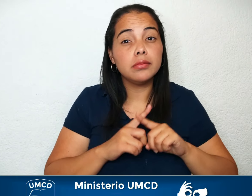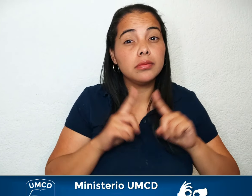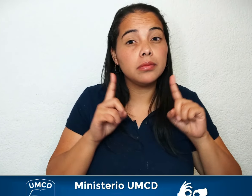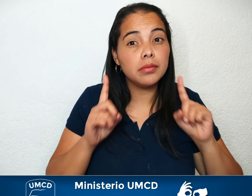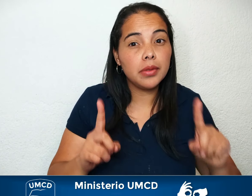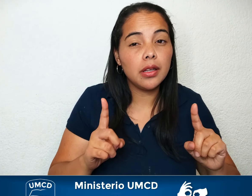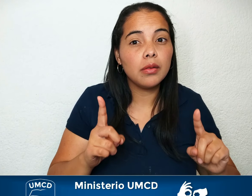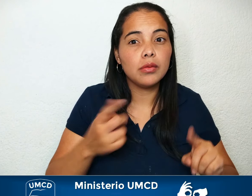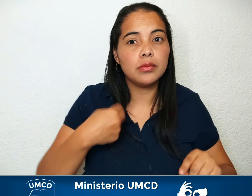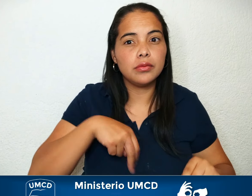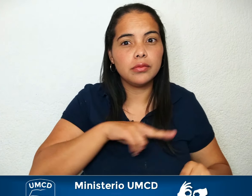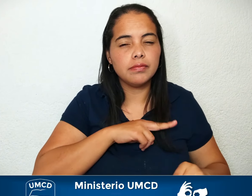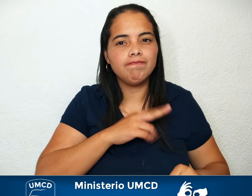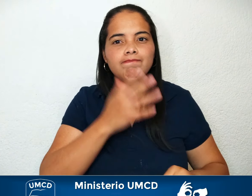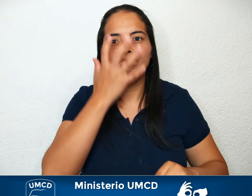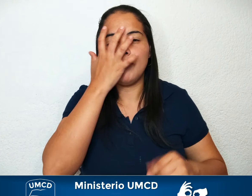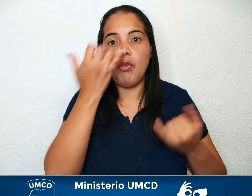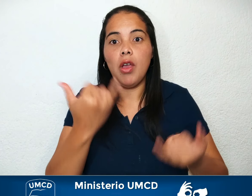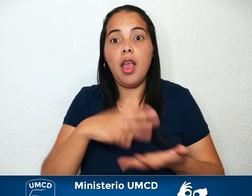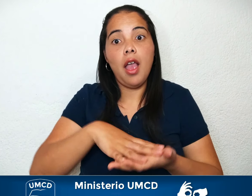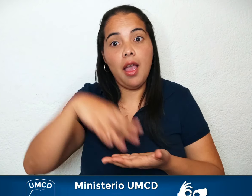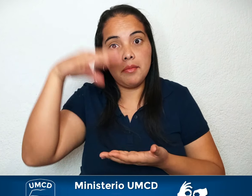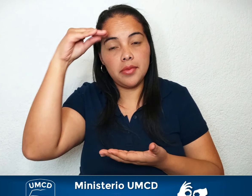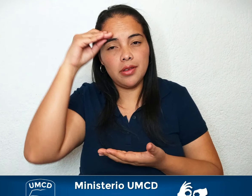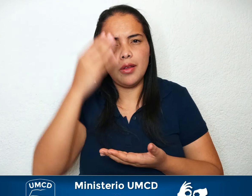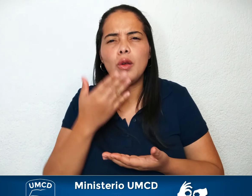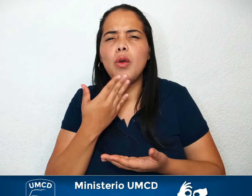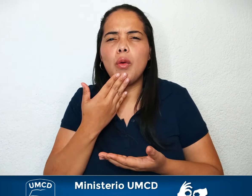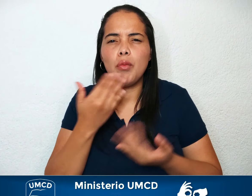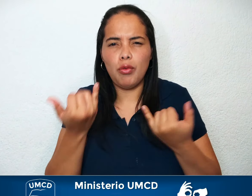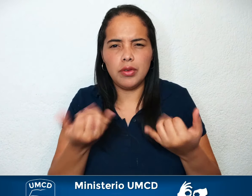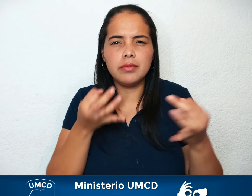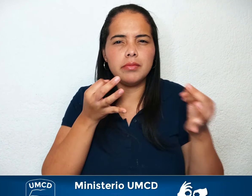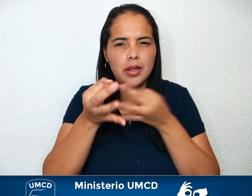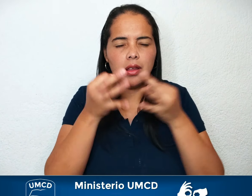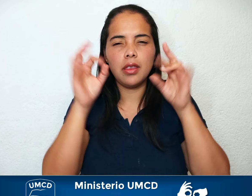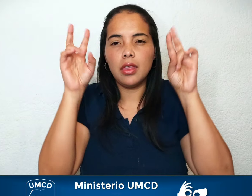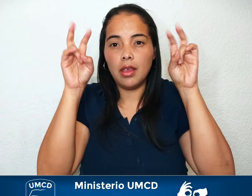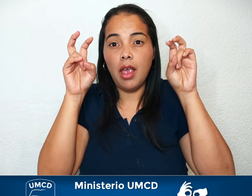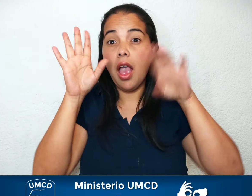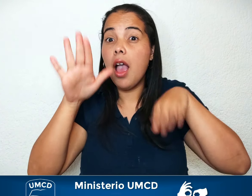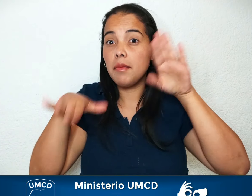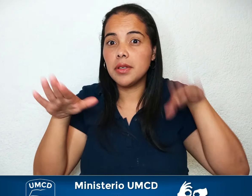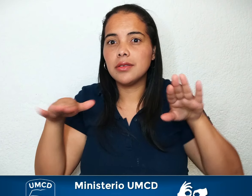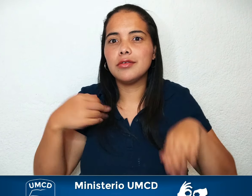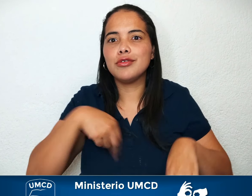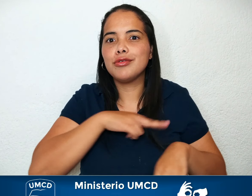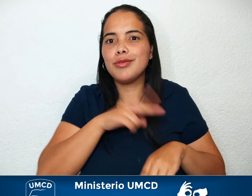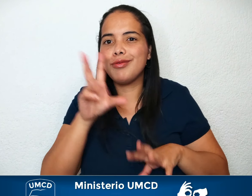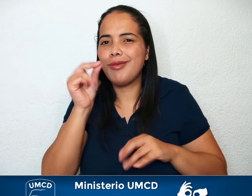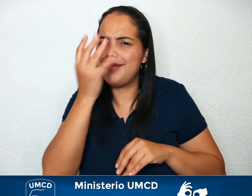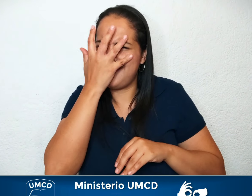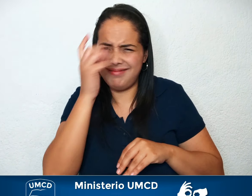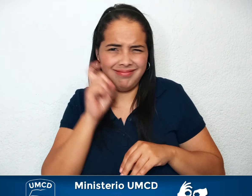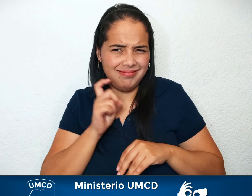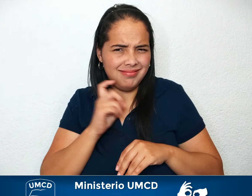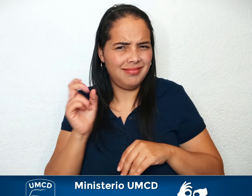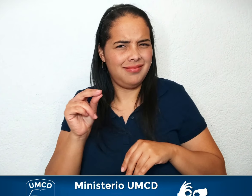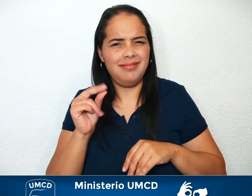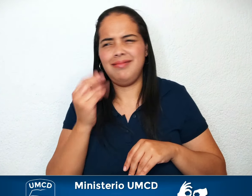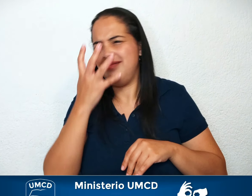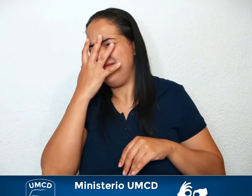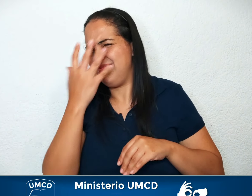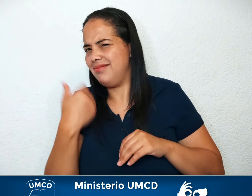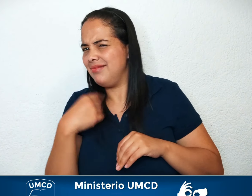diferenciamos con la iglesia en Corinto. En la lección de día vamos a hablar un poquito de este tema que a veces no se habla